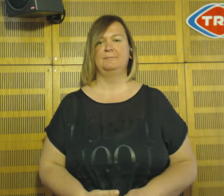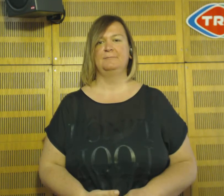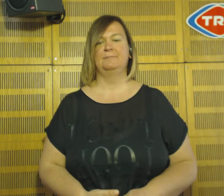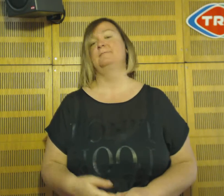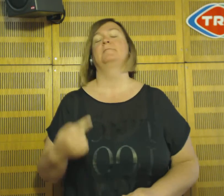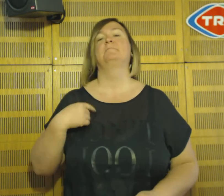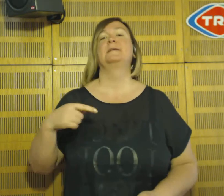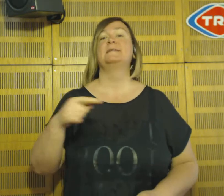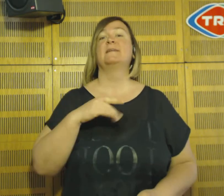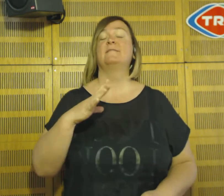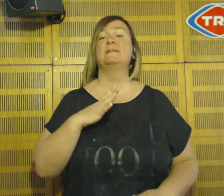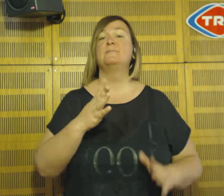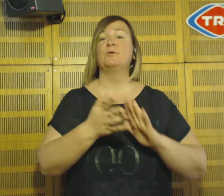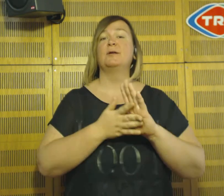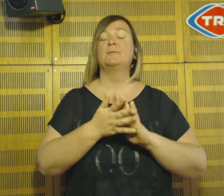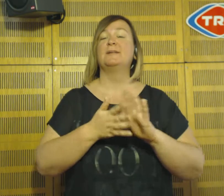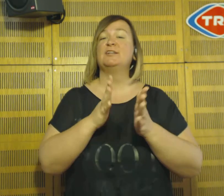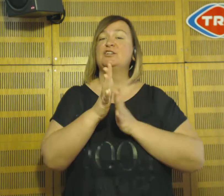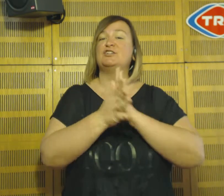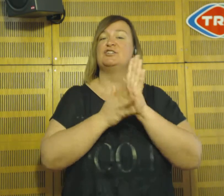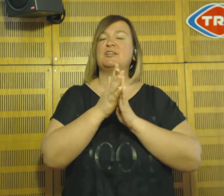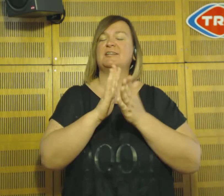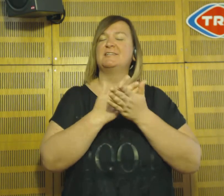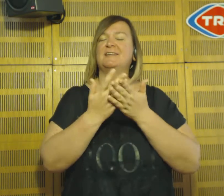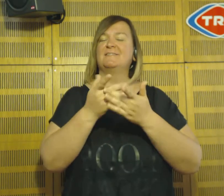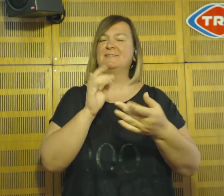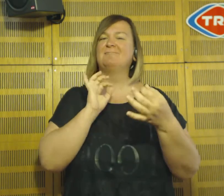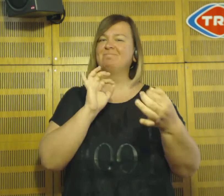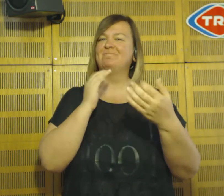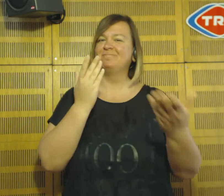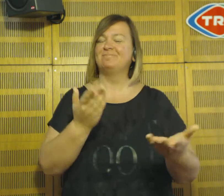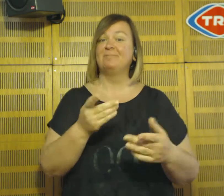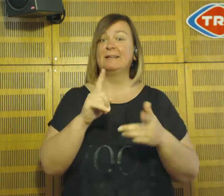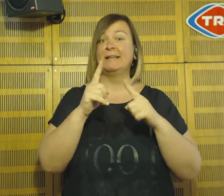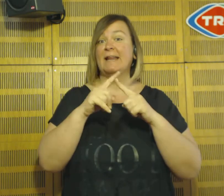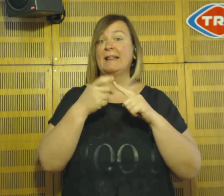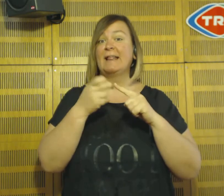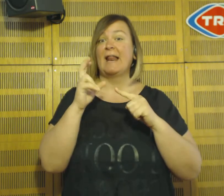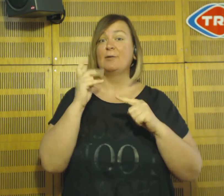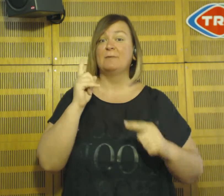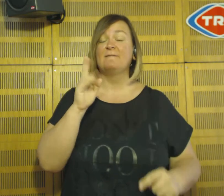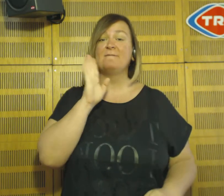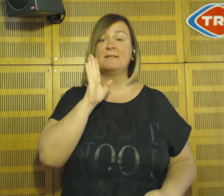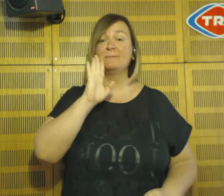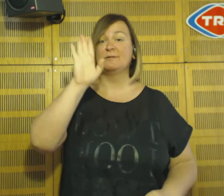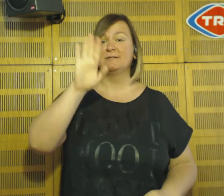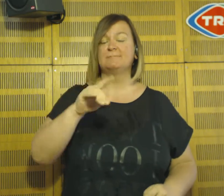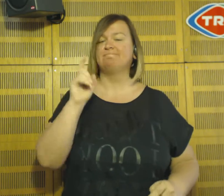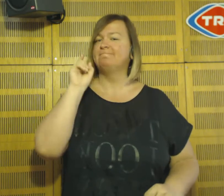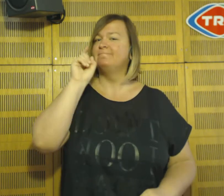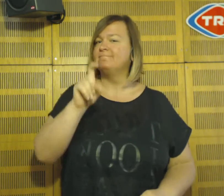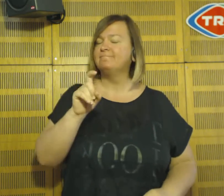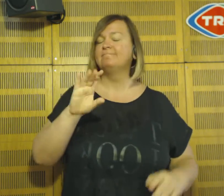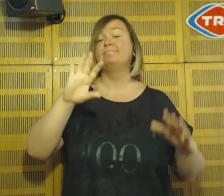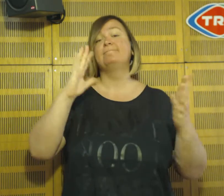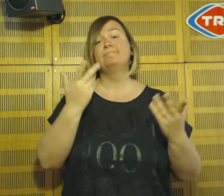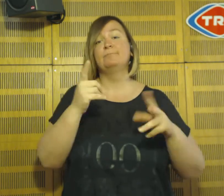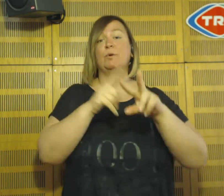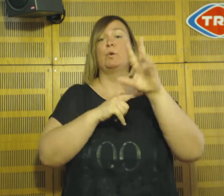Biz de varız programı işaret dili çevirisiyle de sizlere ulaşıyor. TRT Radyo 1 Facebook sayfamızdaki bağlantıya tıklayarak ya da YouTube